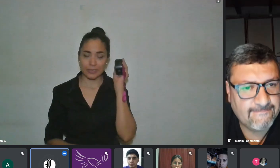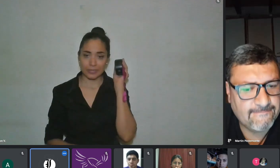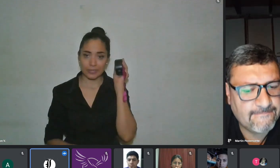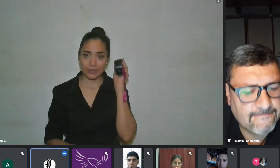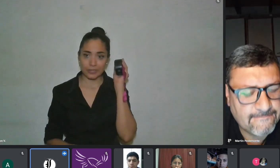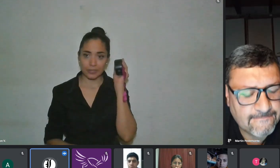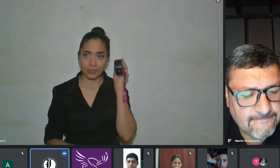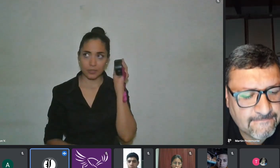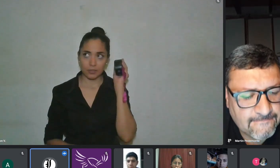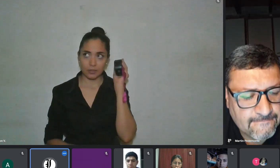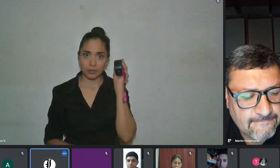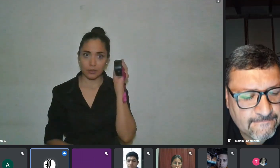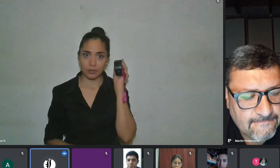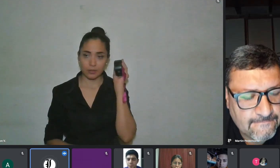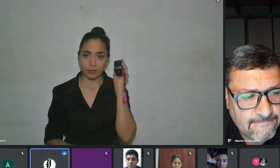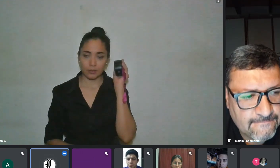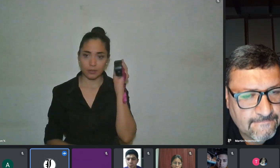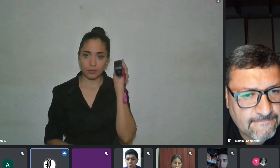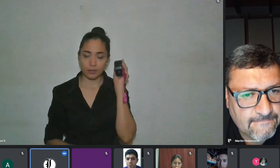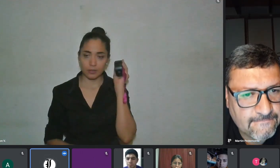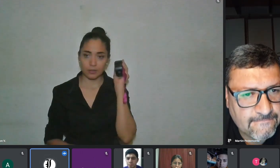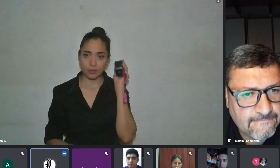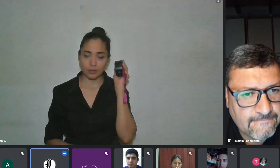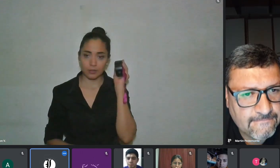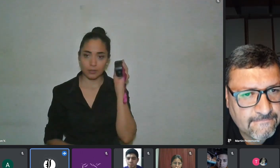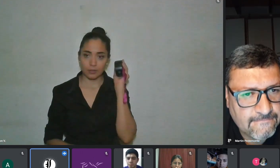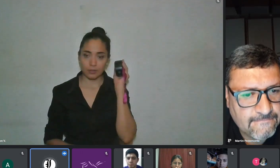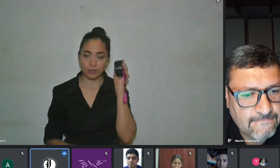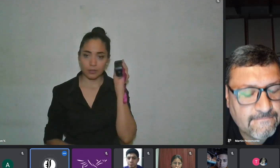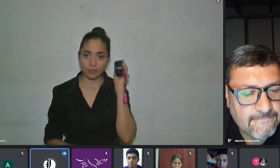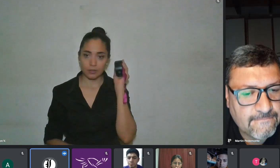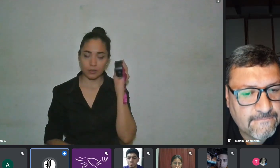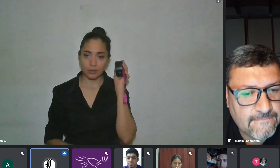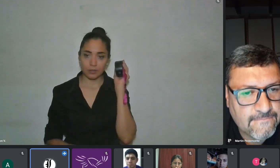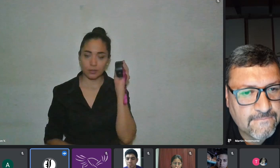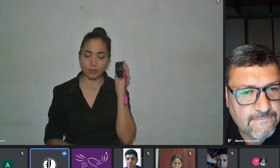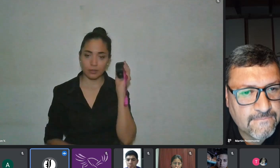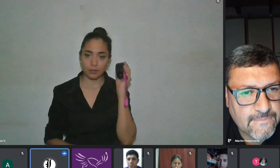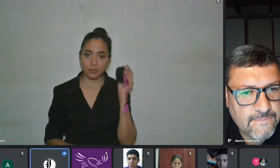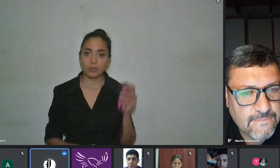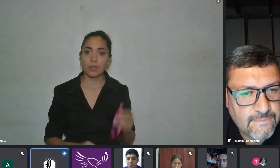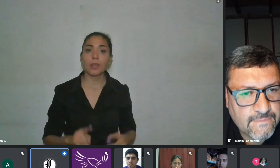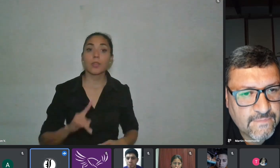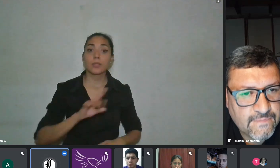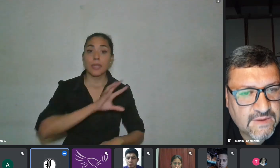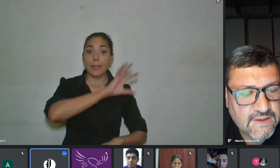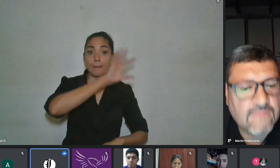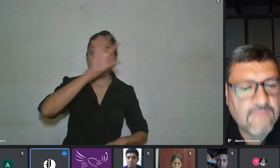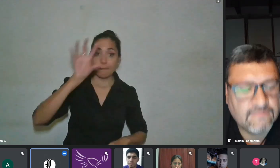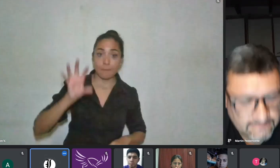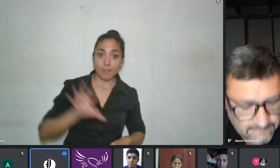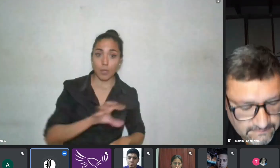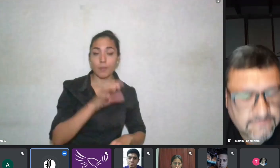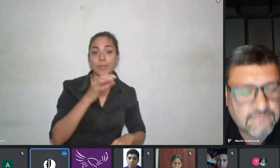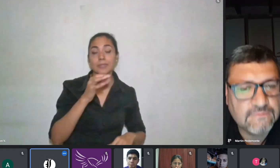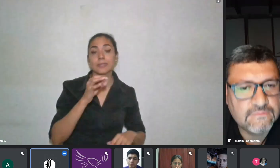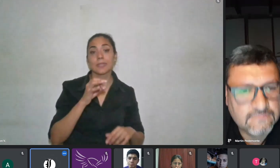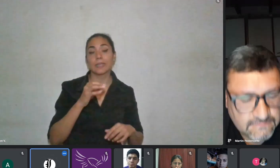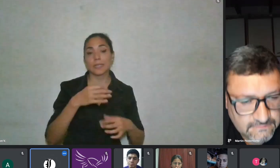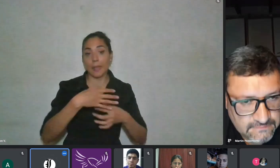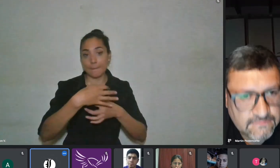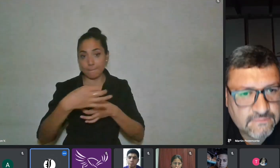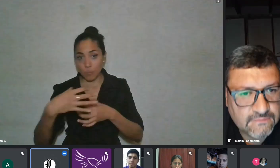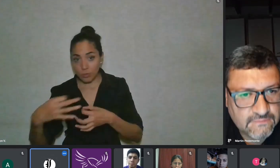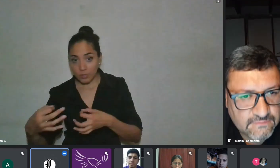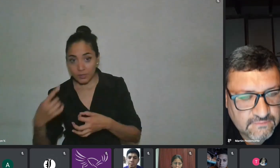tanto las provincias en su constitución provincial como los municipios en su carta orgánica, ¿no?